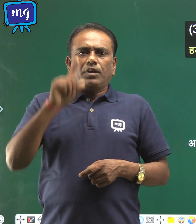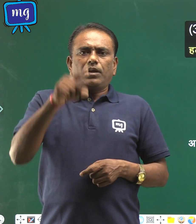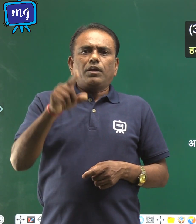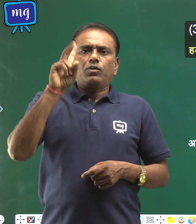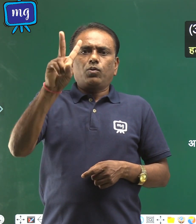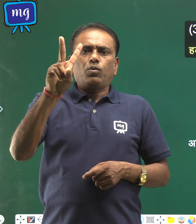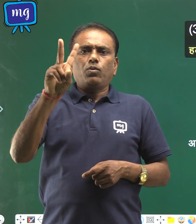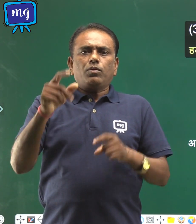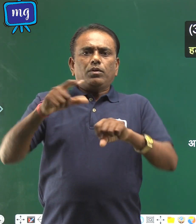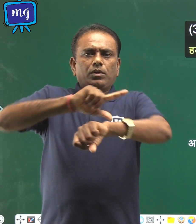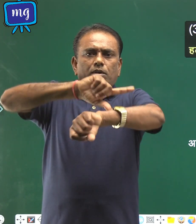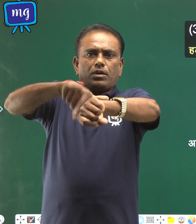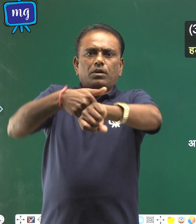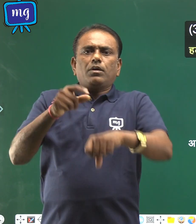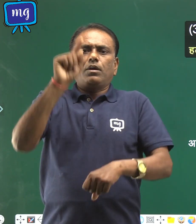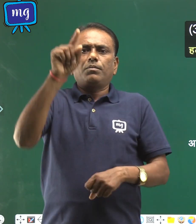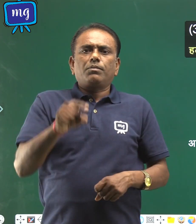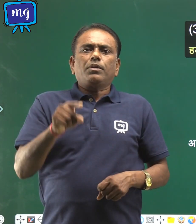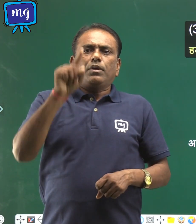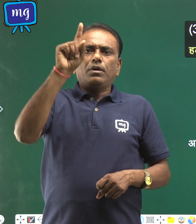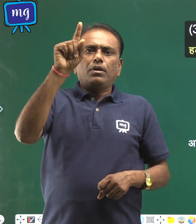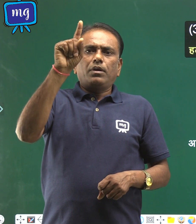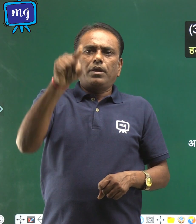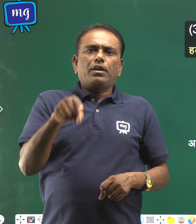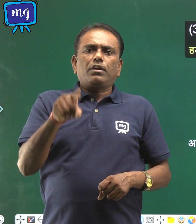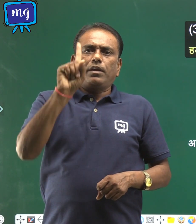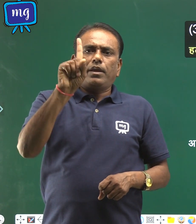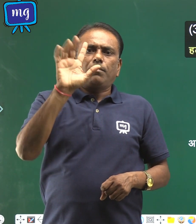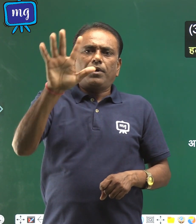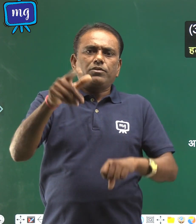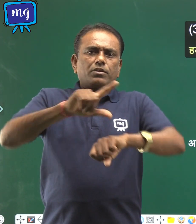12 घंटे अनुपात 15 घंटे।